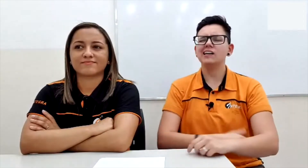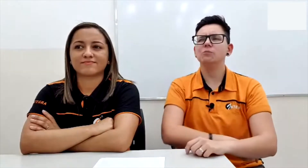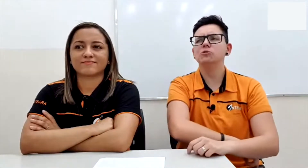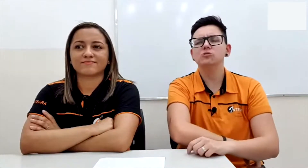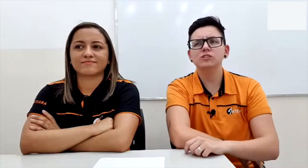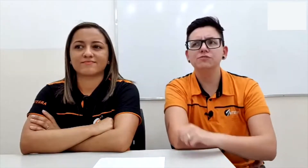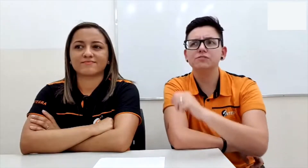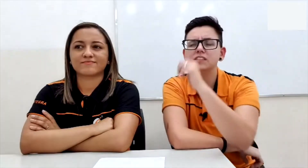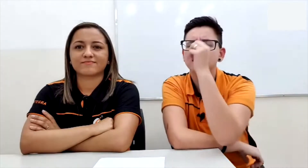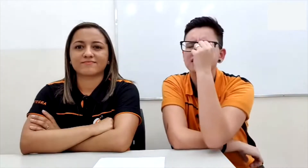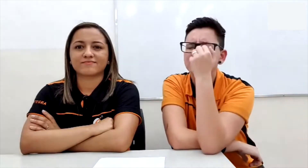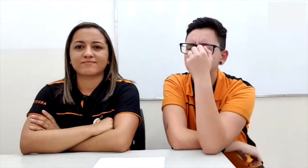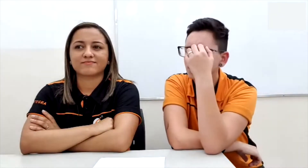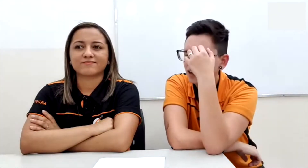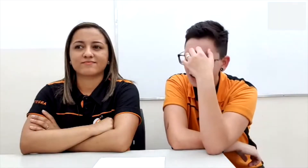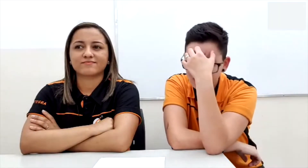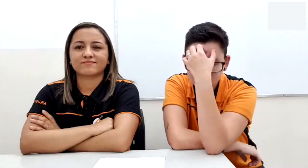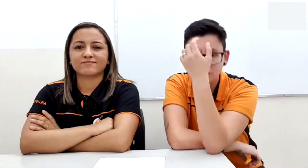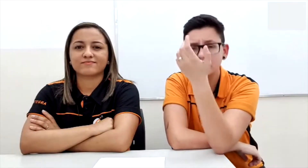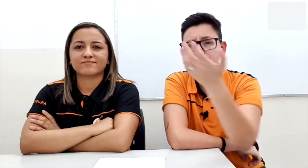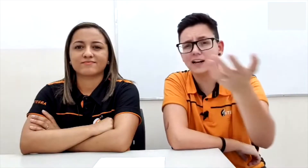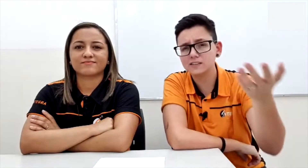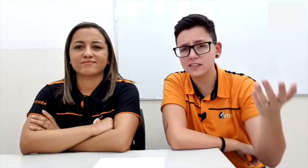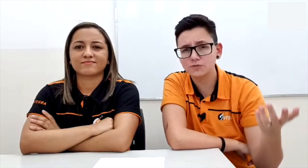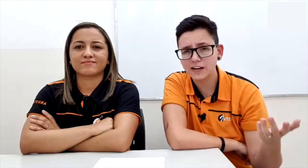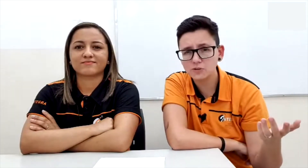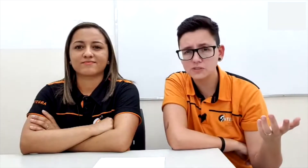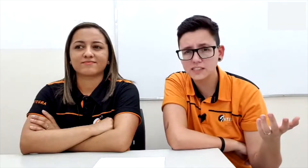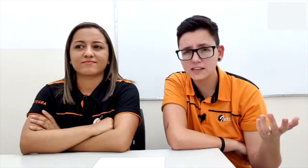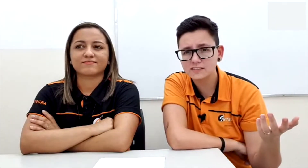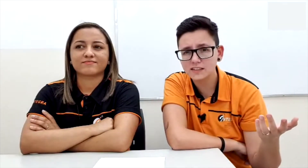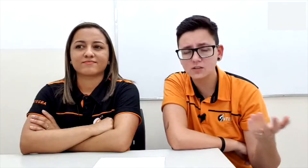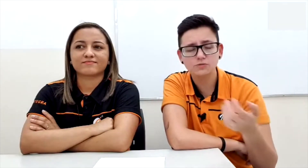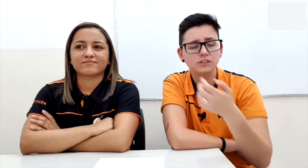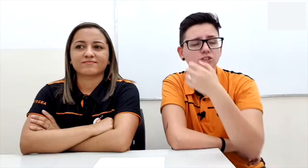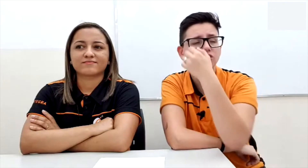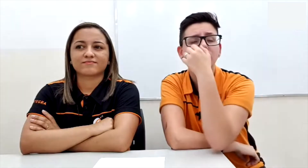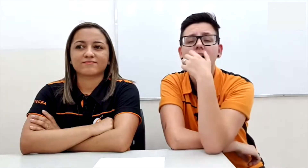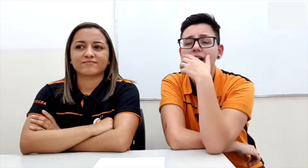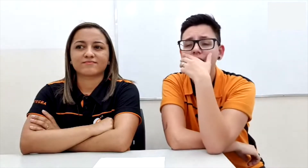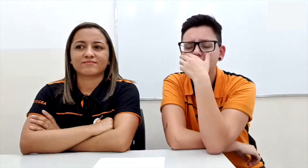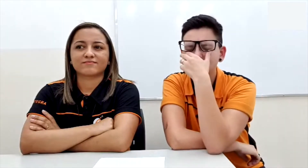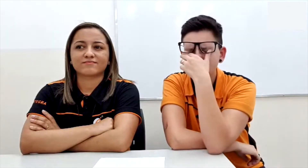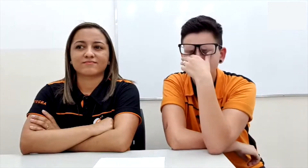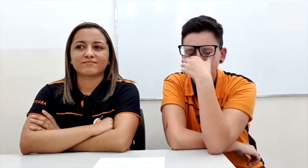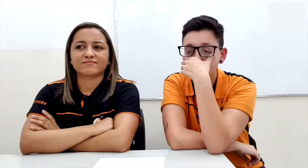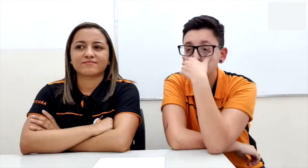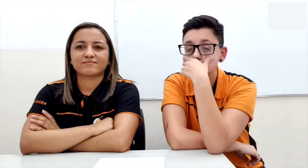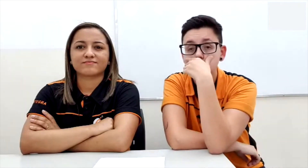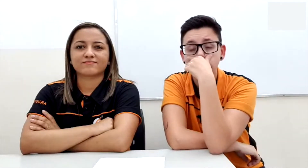é muito difícil. Ai, se você fala que você não vai conseguir, então, vixe, não, eu não vou